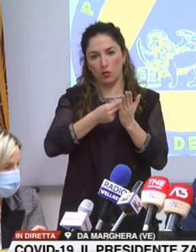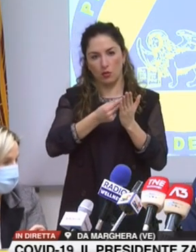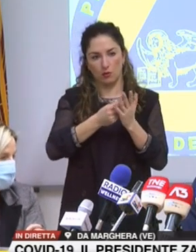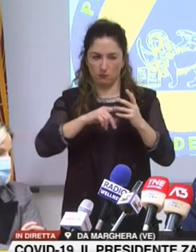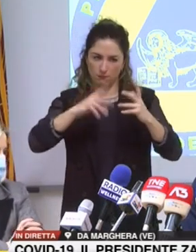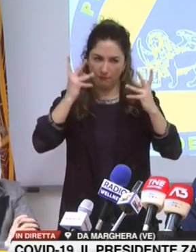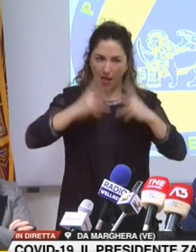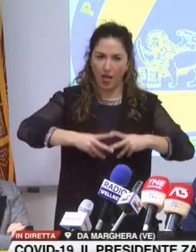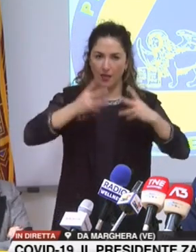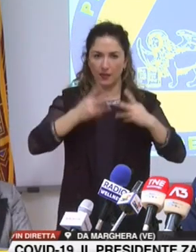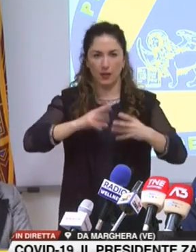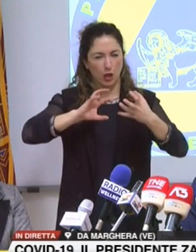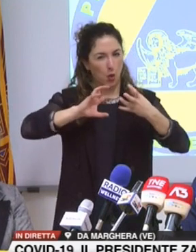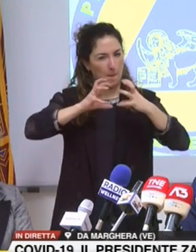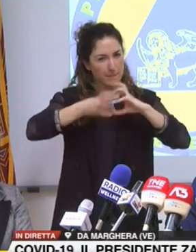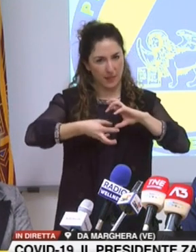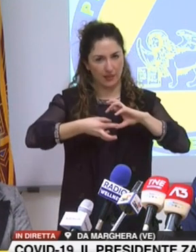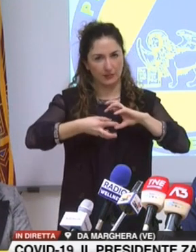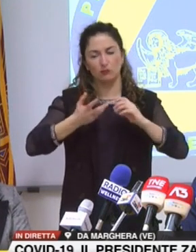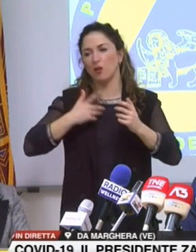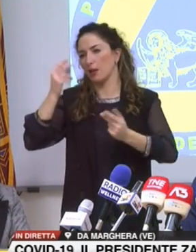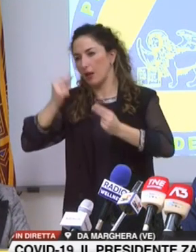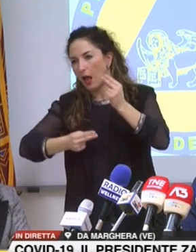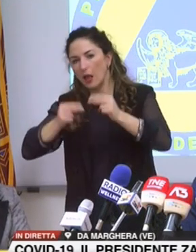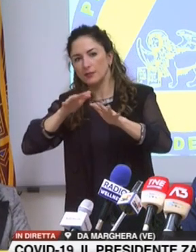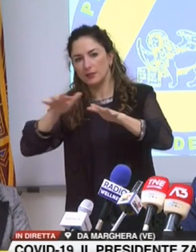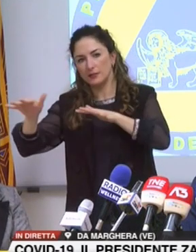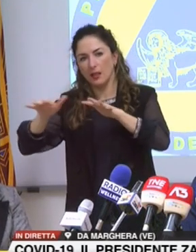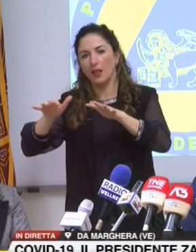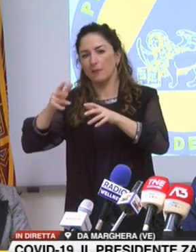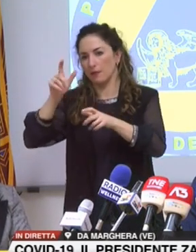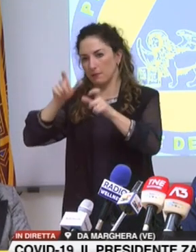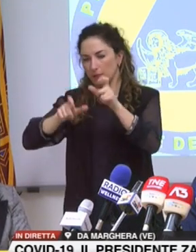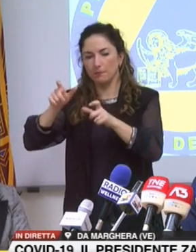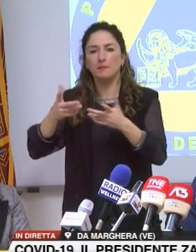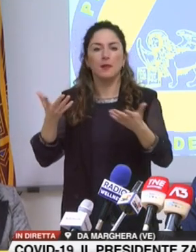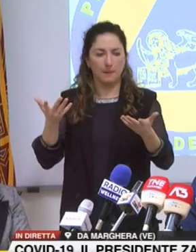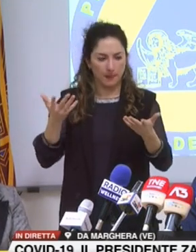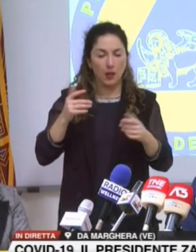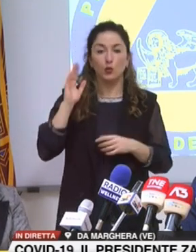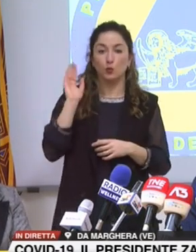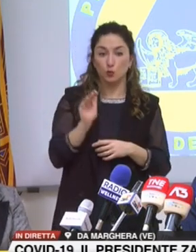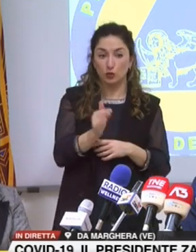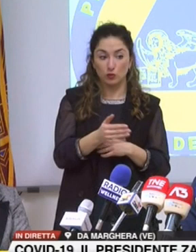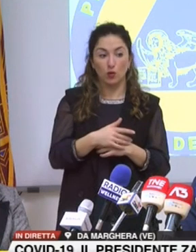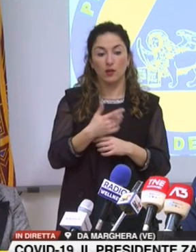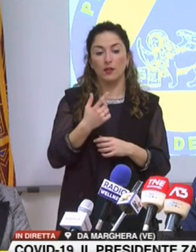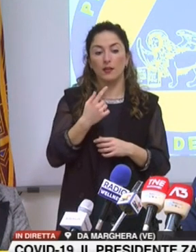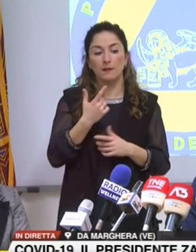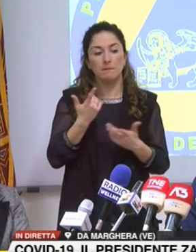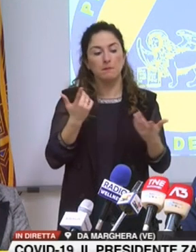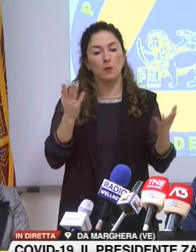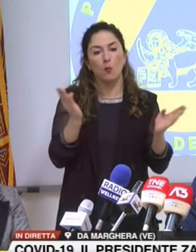diceva il Presidente, che è dietro, al di là di tutti gli algoritmi e i sistemi, a delle persone e che è gestita quotidianamente da tutti i soggetti che a